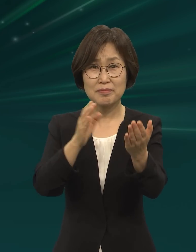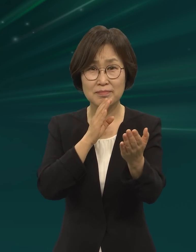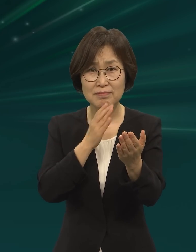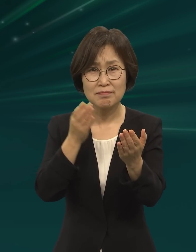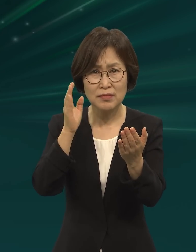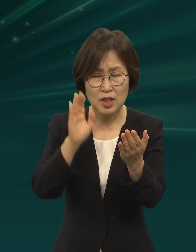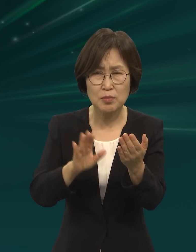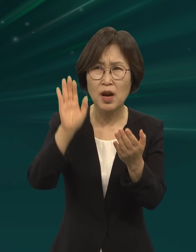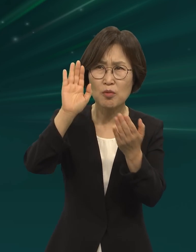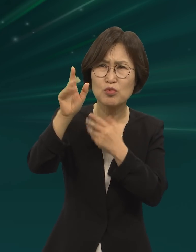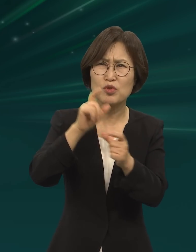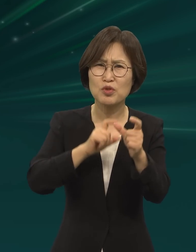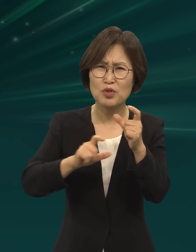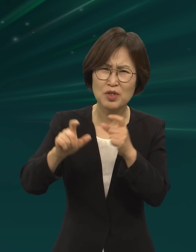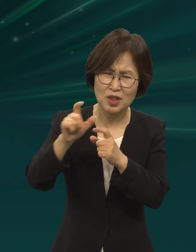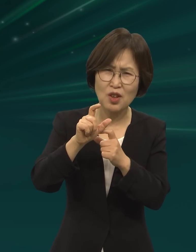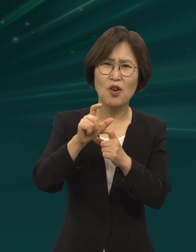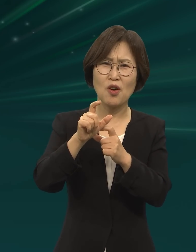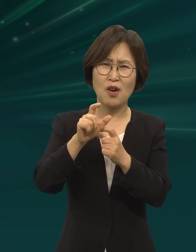더 기도를 하려고 합니다.